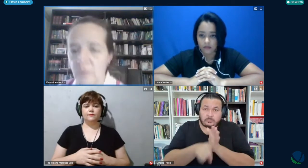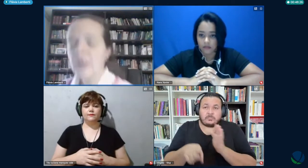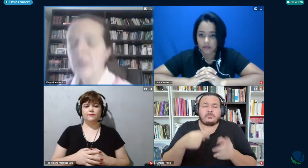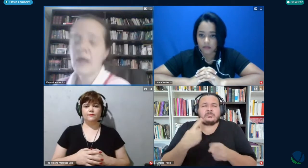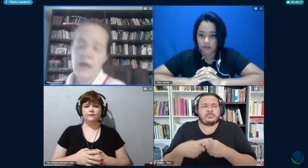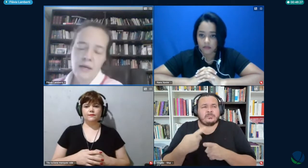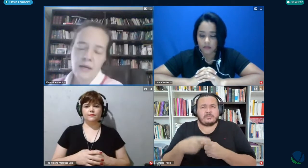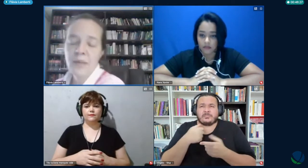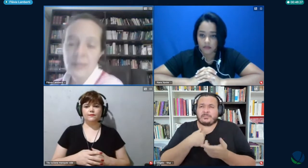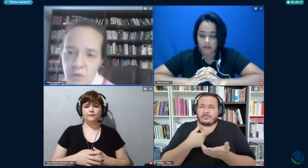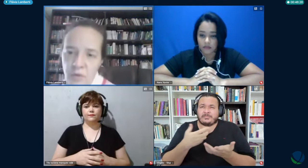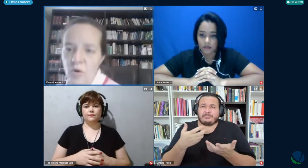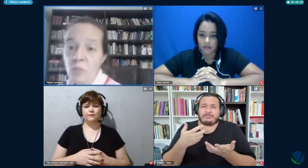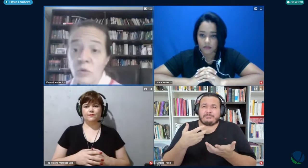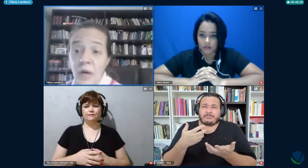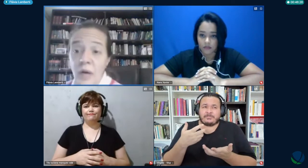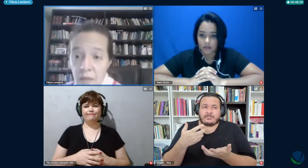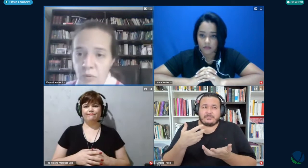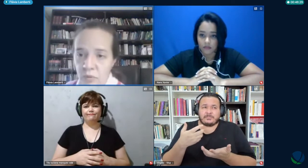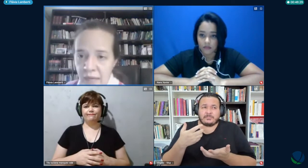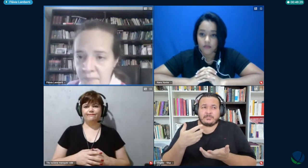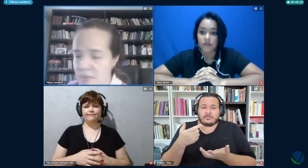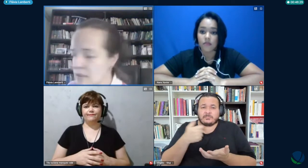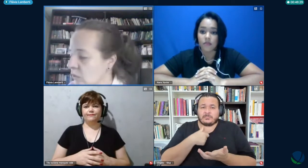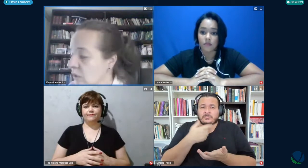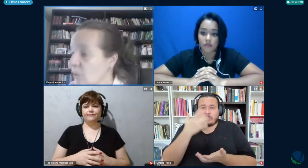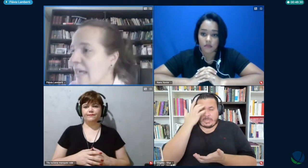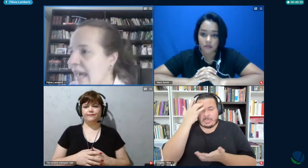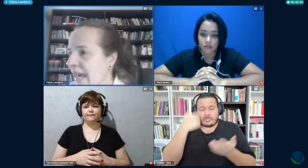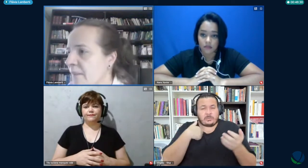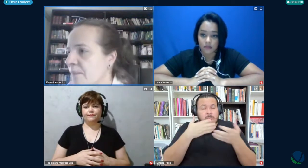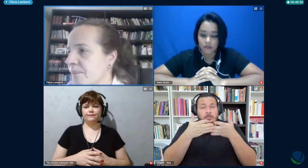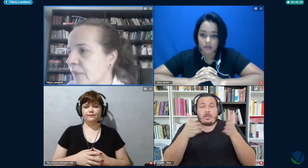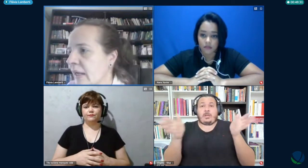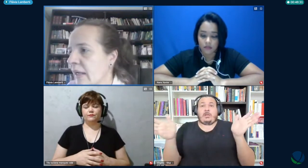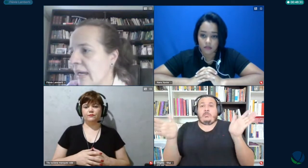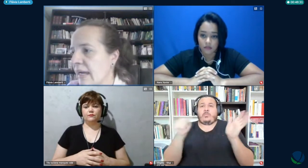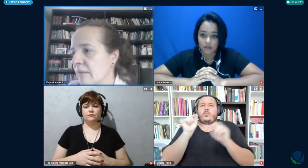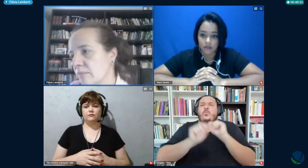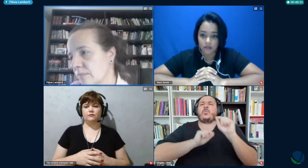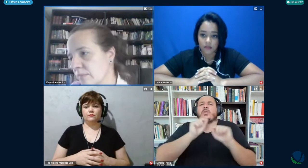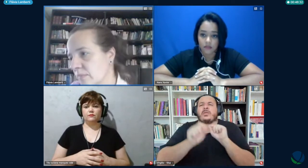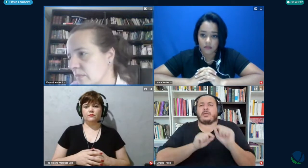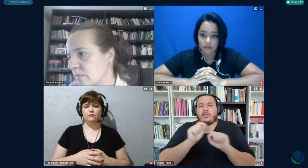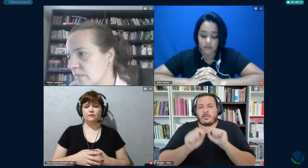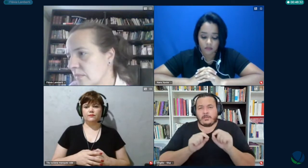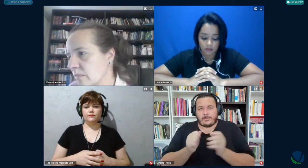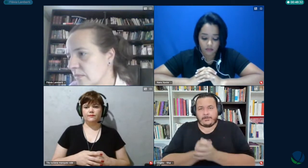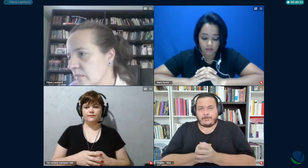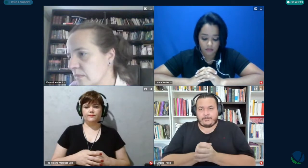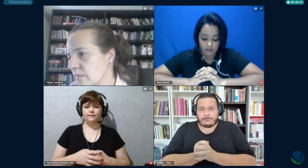achei muito... Para mim, ficou muito amplo, né? O que é?